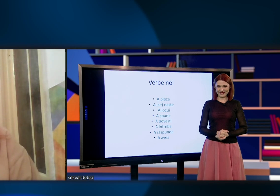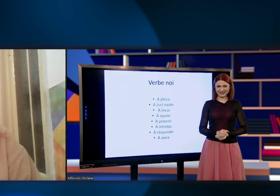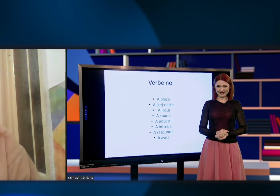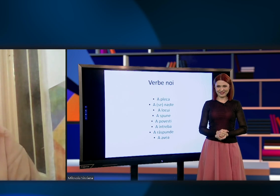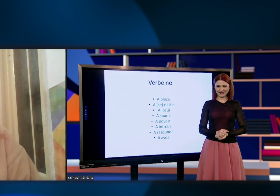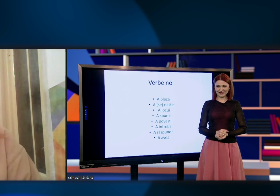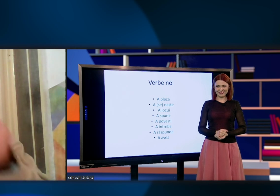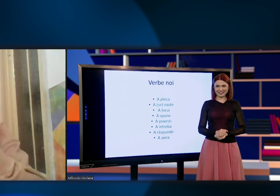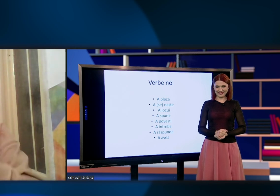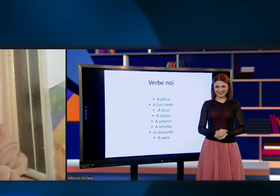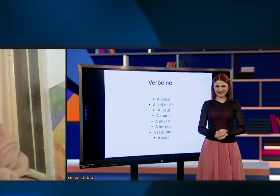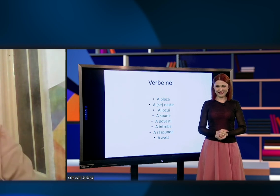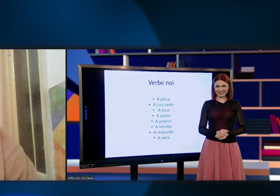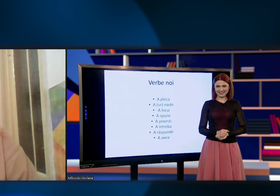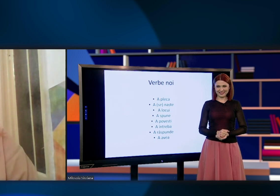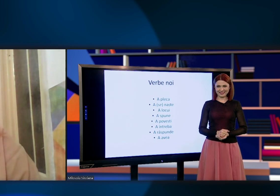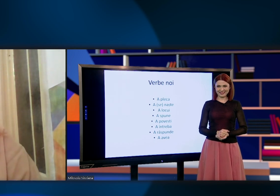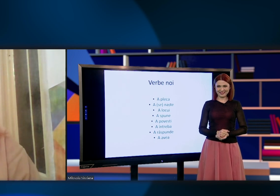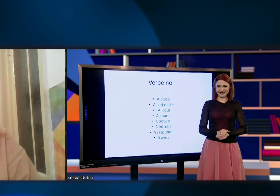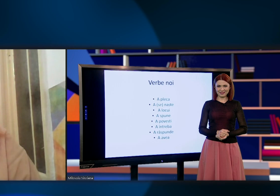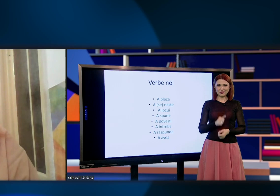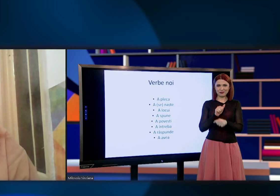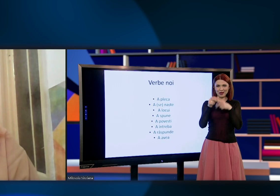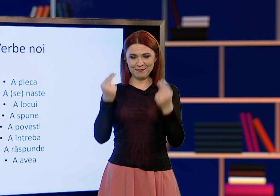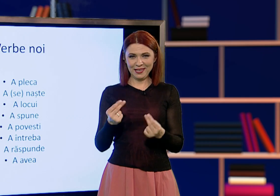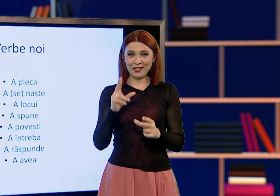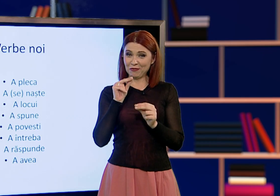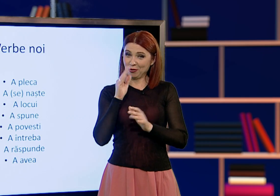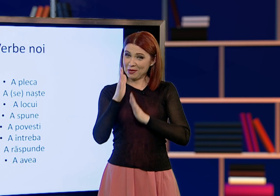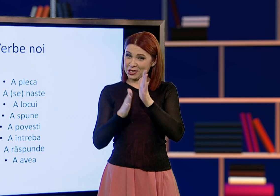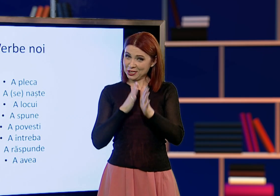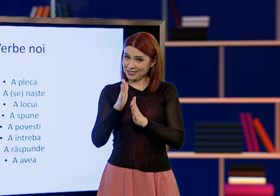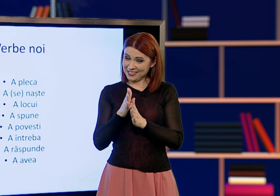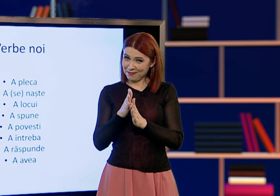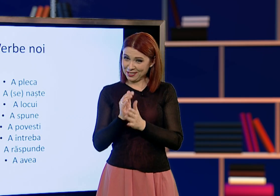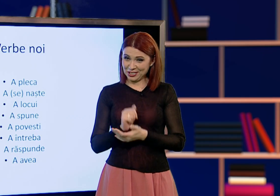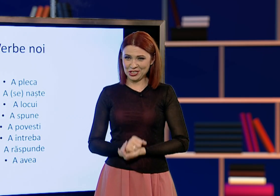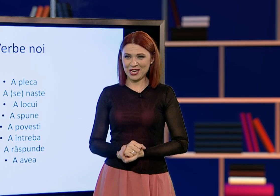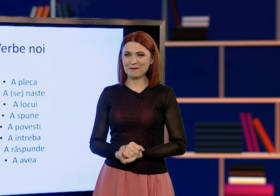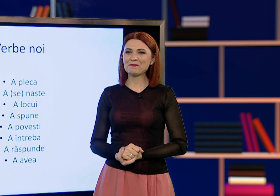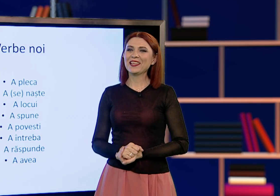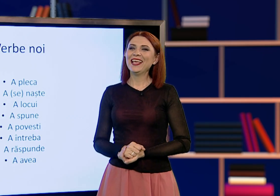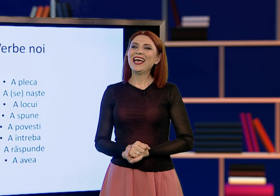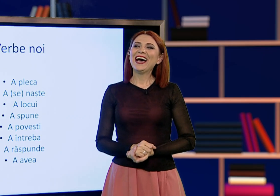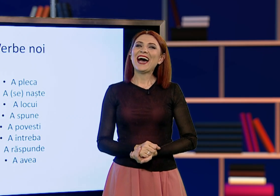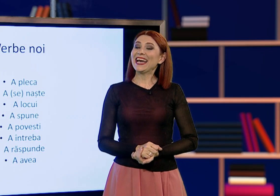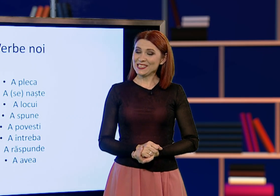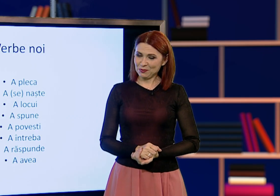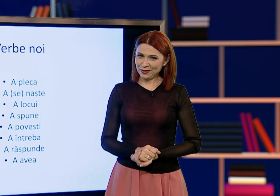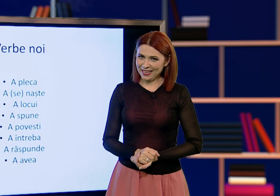Eu fac bine foarte bine vorbești în semne deja a răspunde